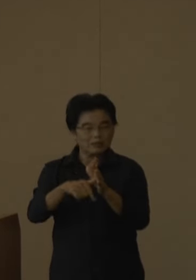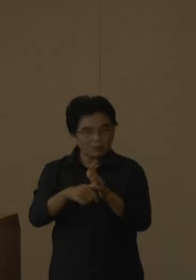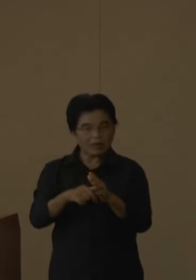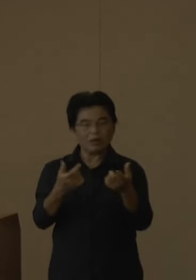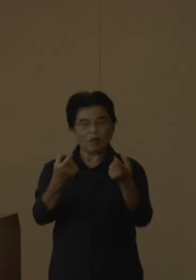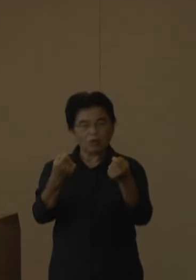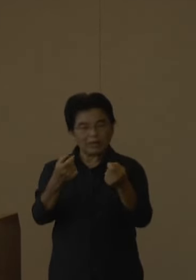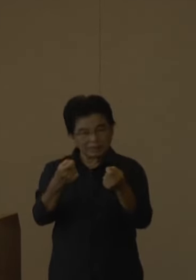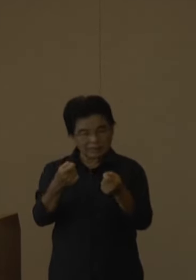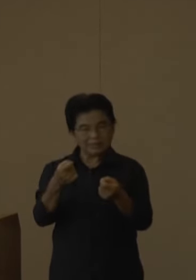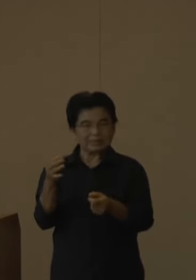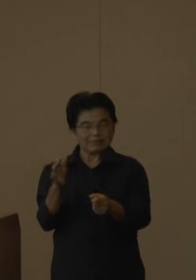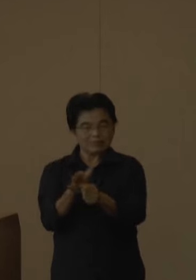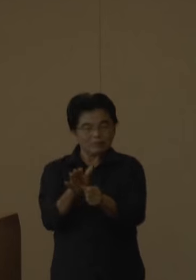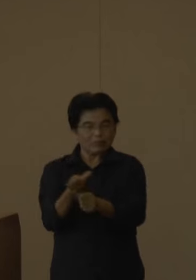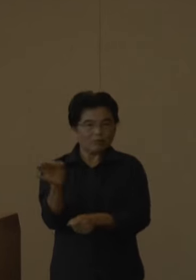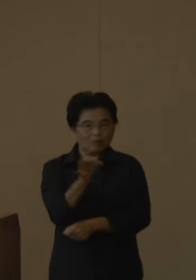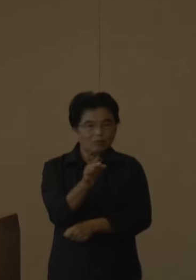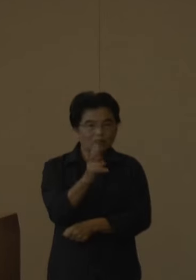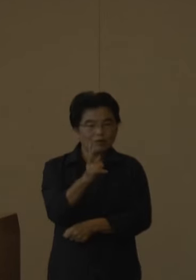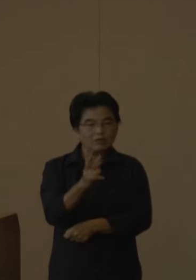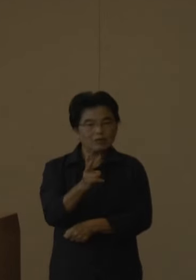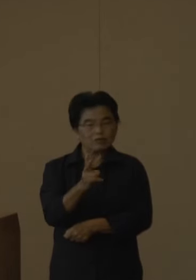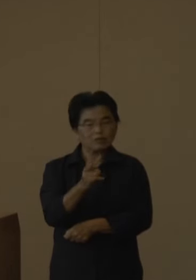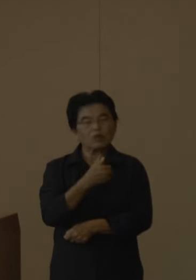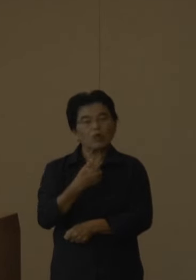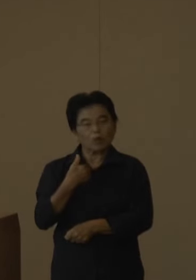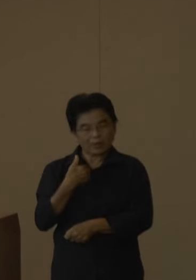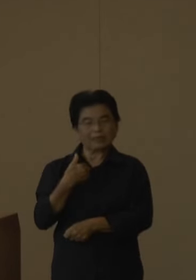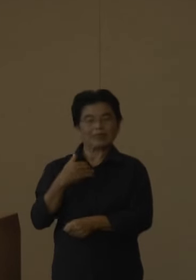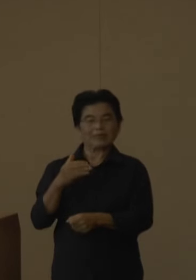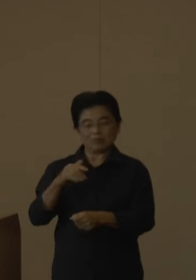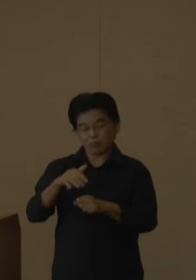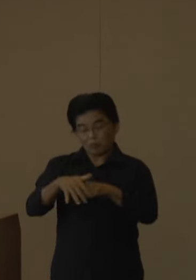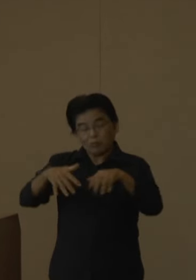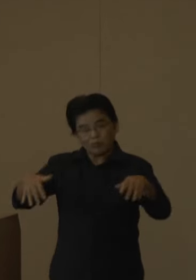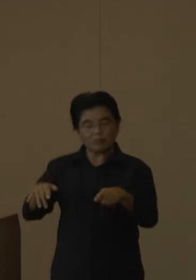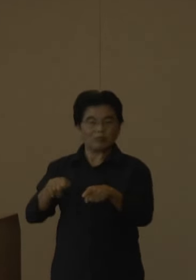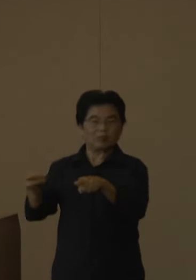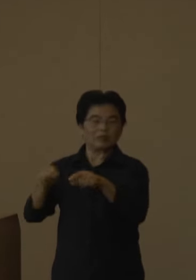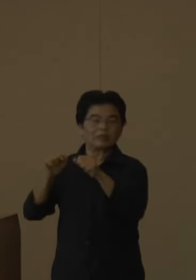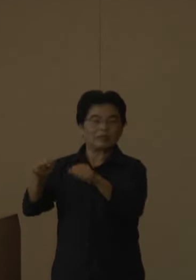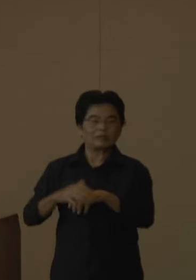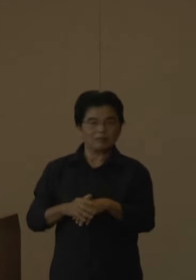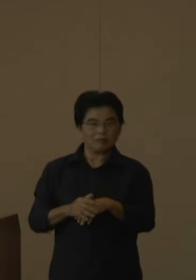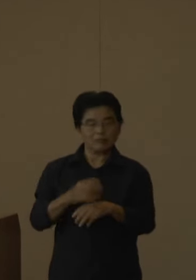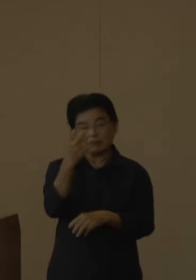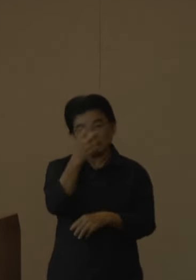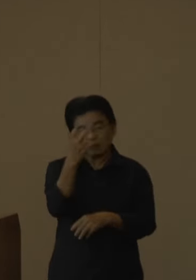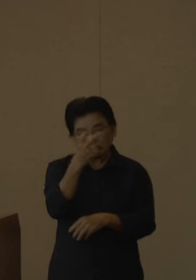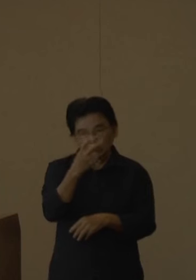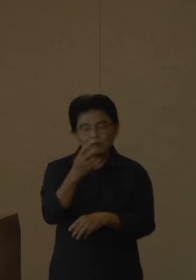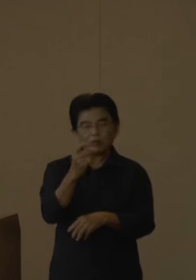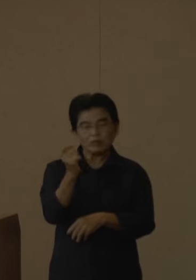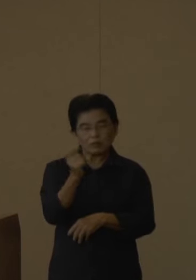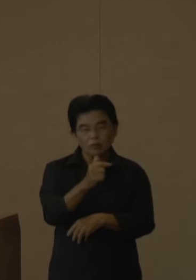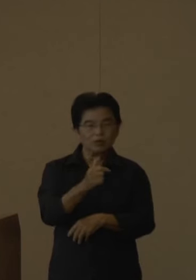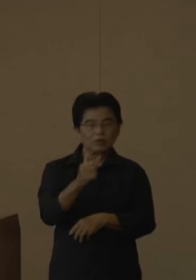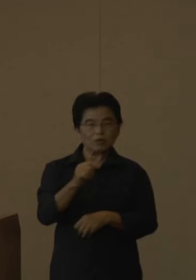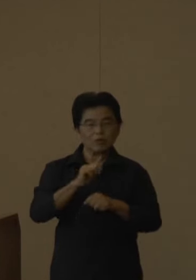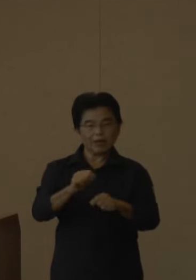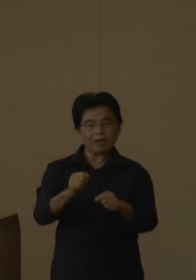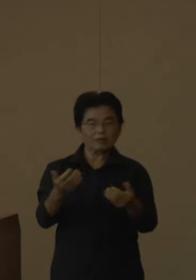の支援が講じられるよう指示をさせていただいております。被災調査は各種制度を早期に活用するために